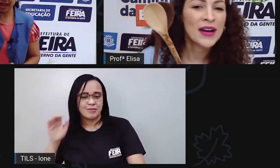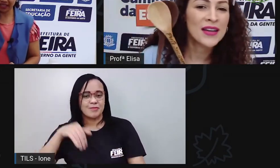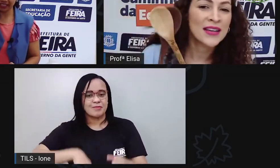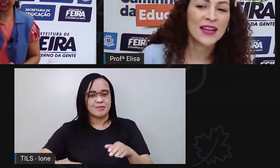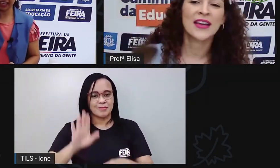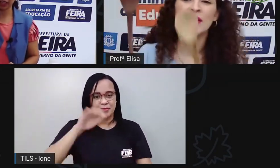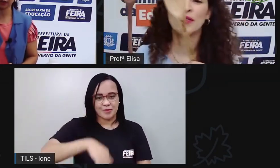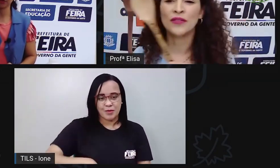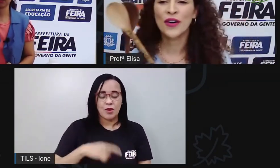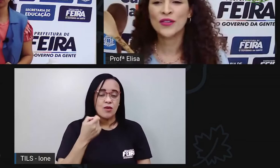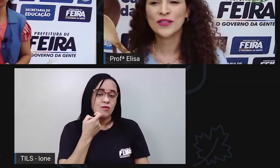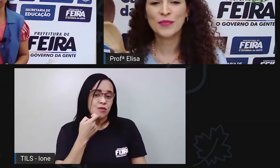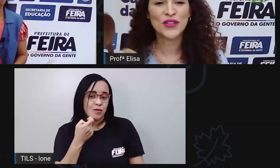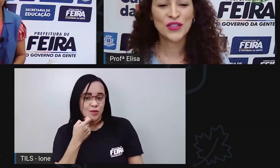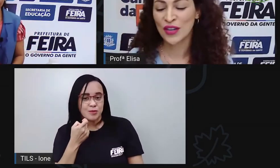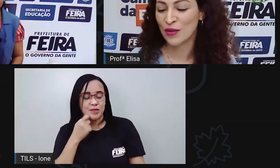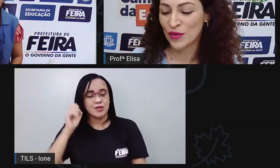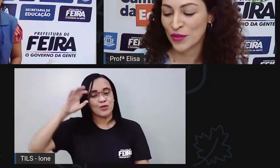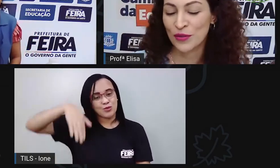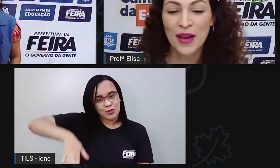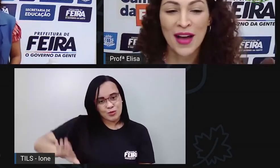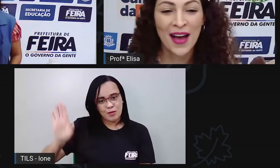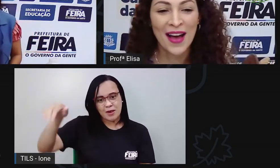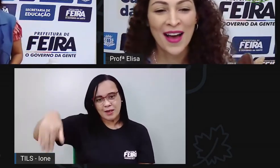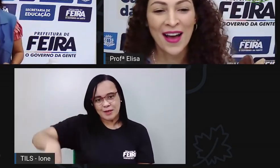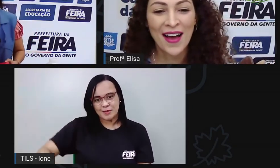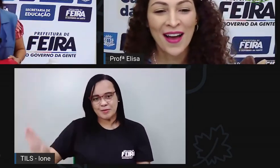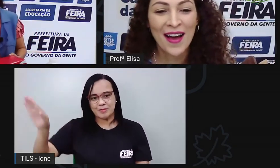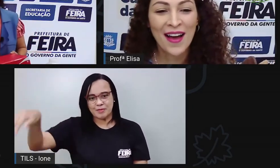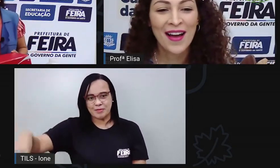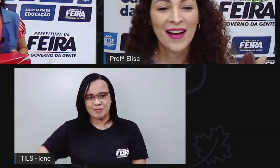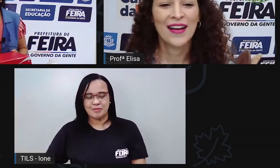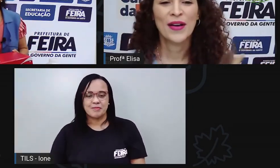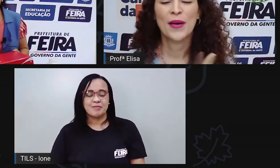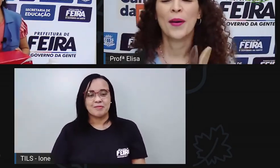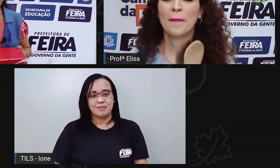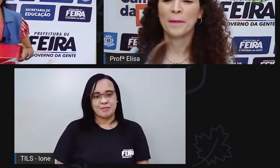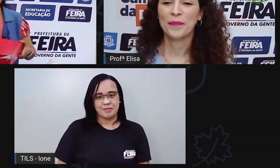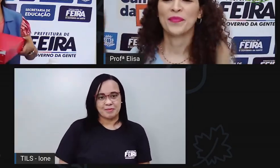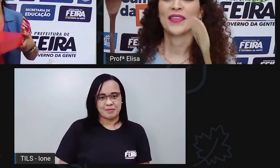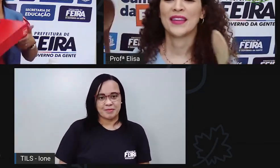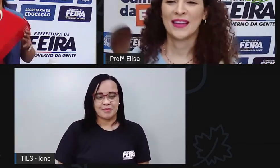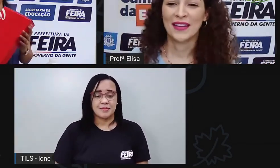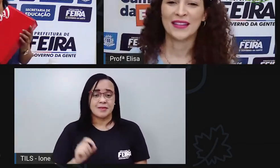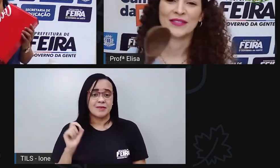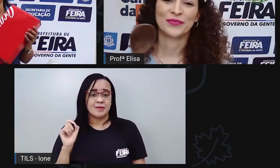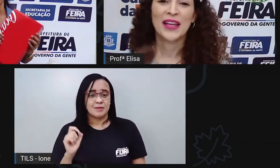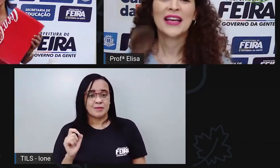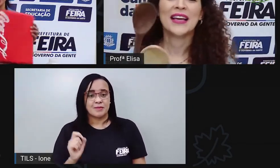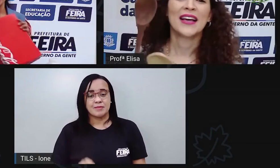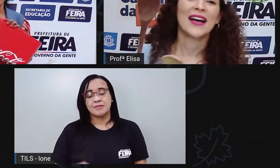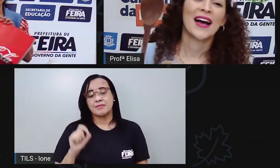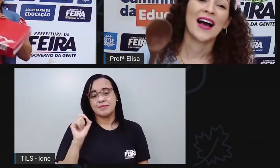Foi marinheiro, foram os peixinhos do mar. Mais uma vez, olha lá.